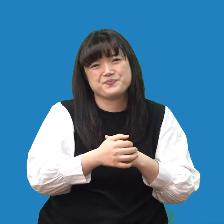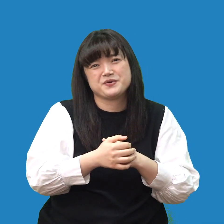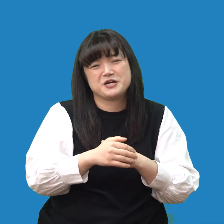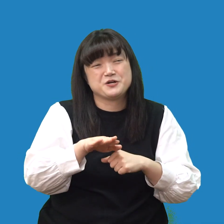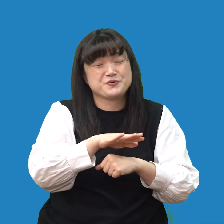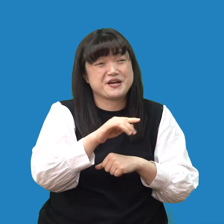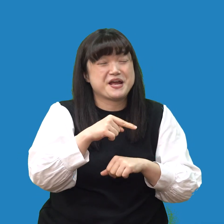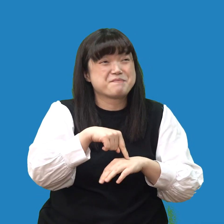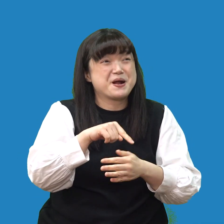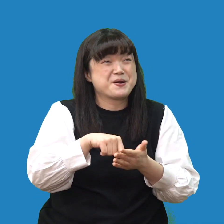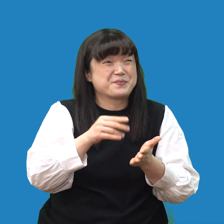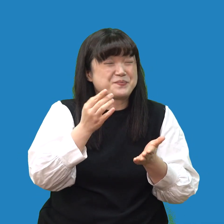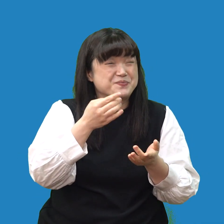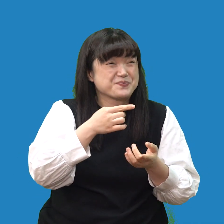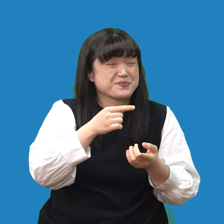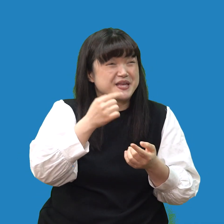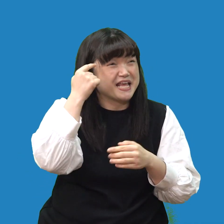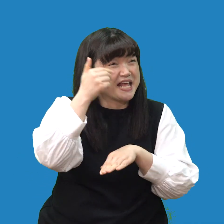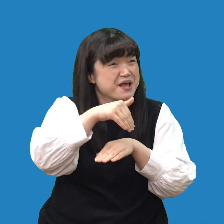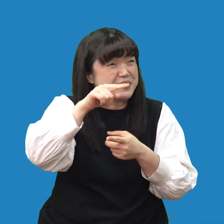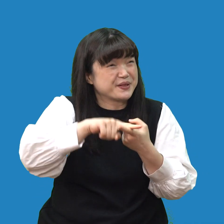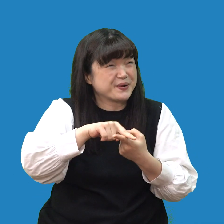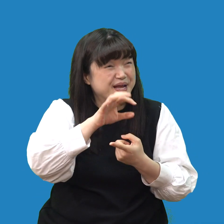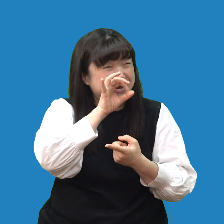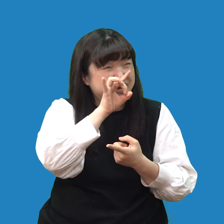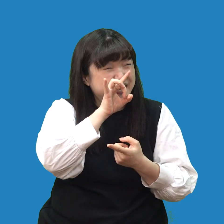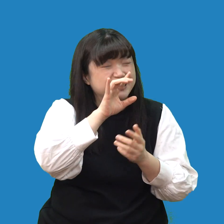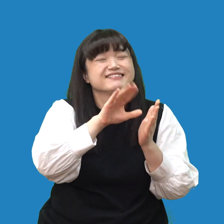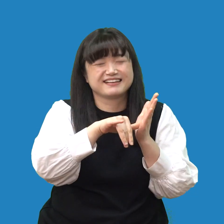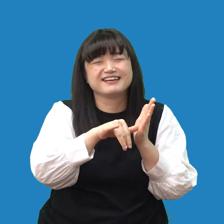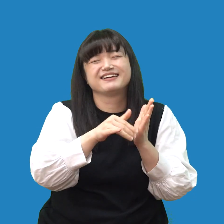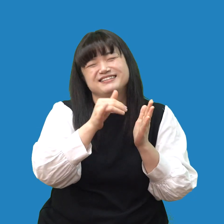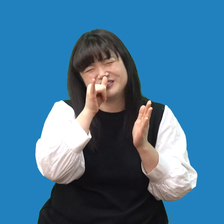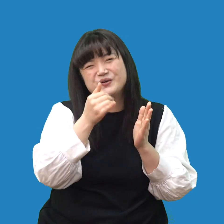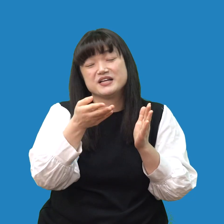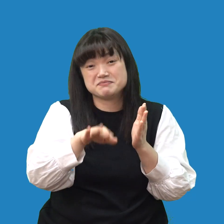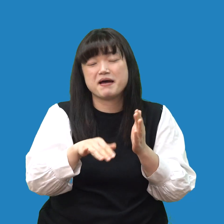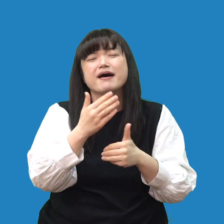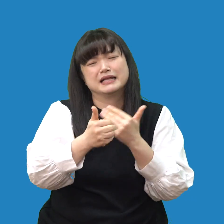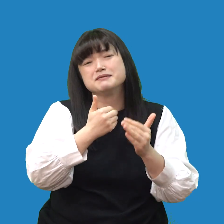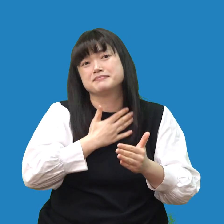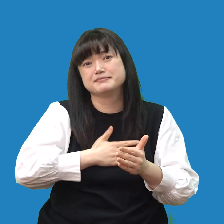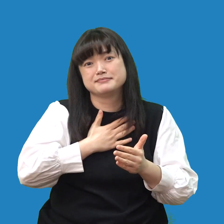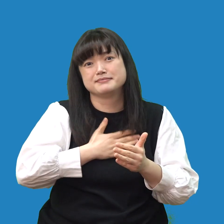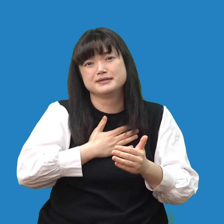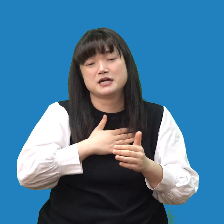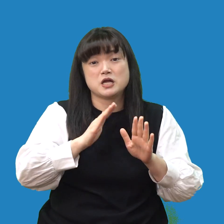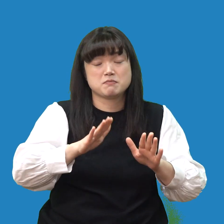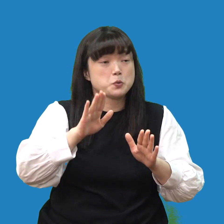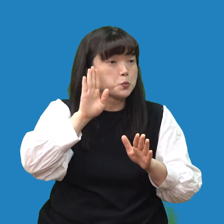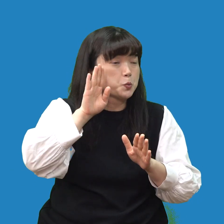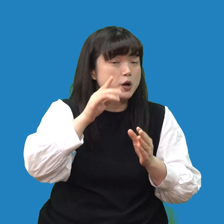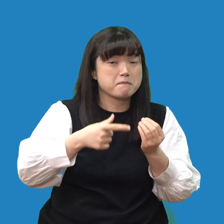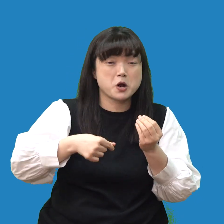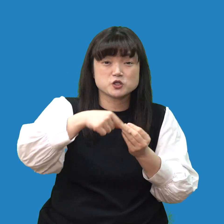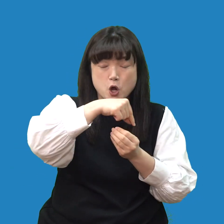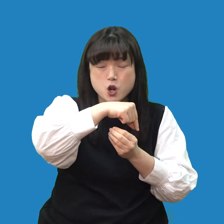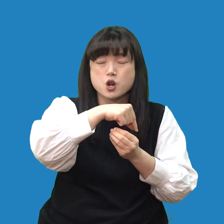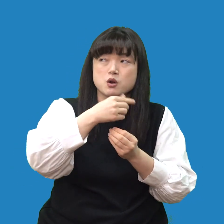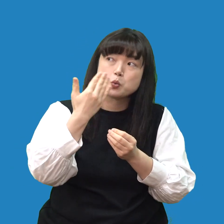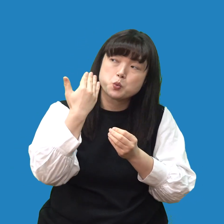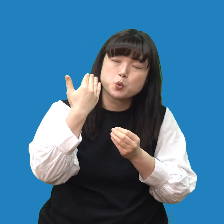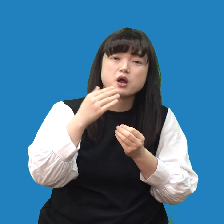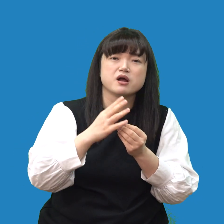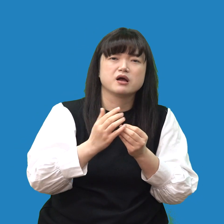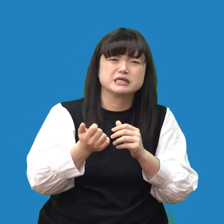우리의 마음 따라서 그렇게 쉽게 안 될 수 있습니다. 하지만 하나님은 하십니다. 이번 주 명절에 저희 교회에는